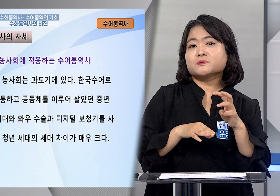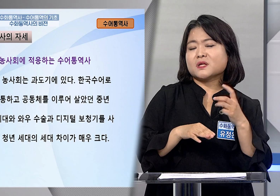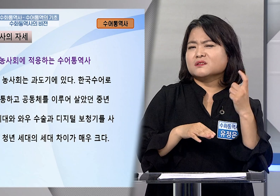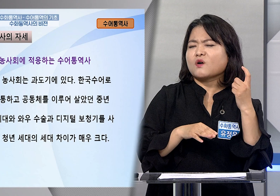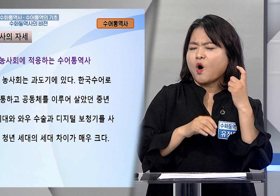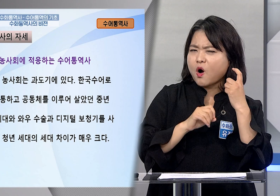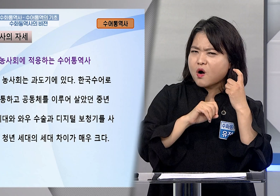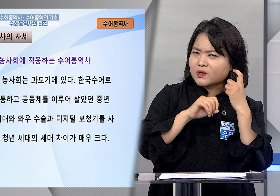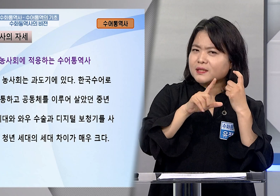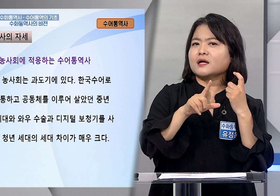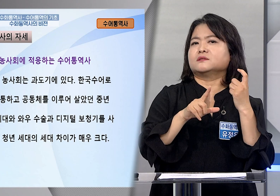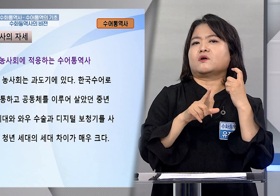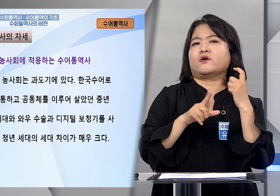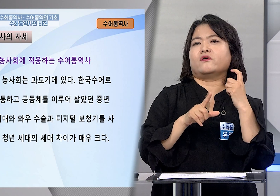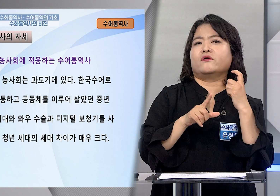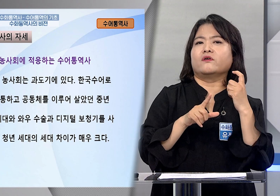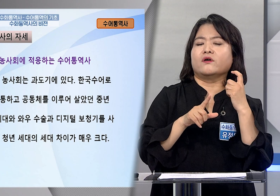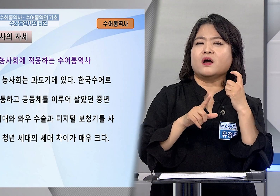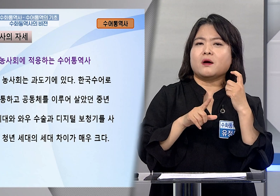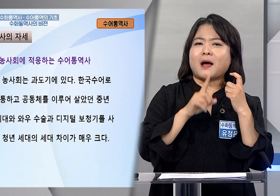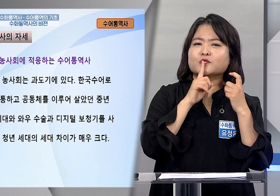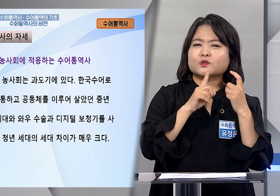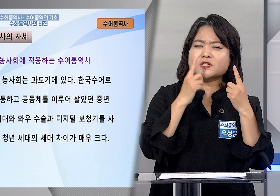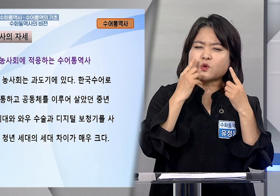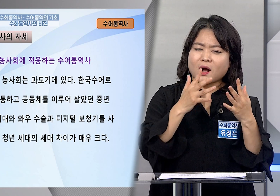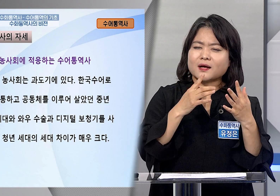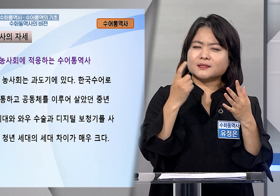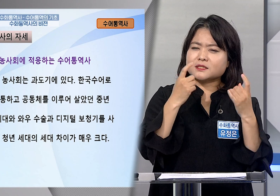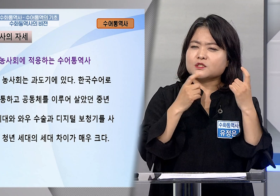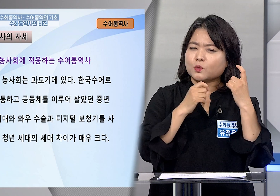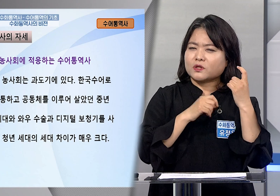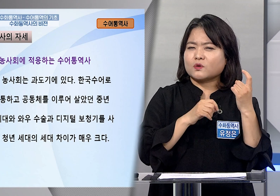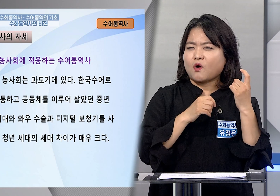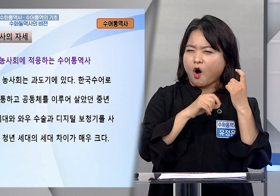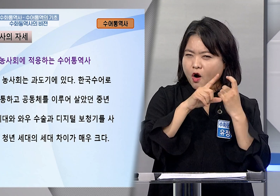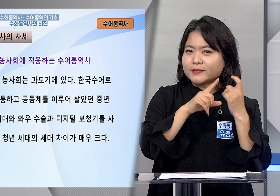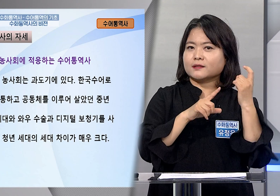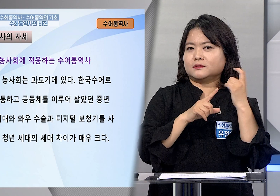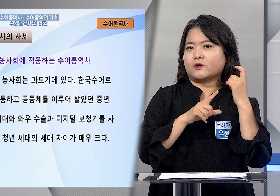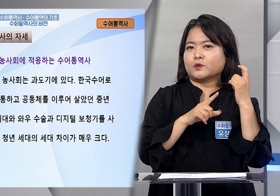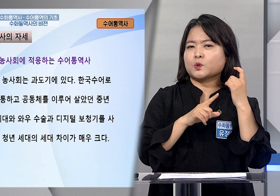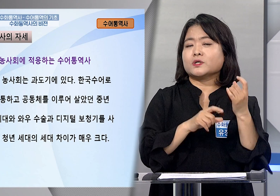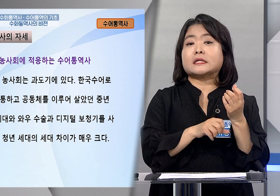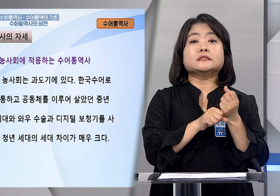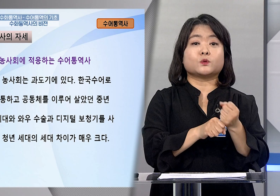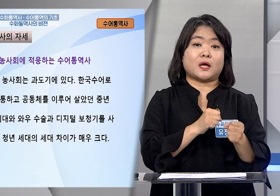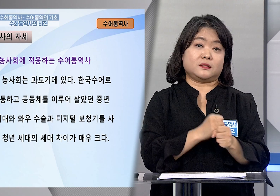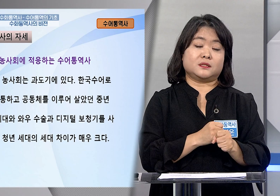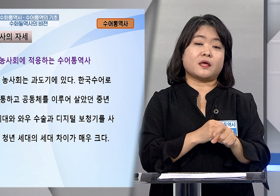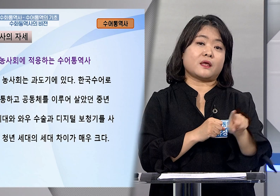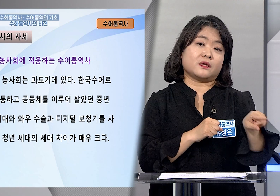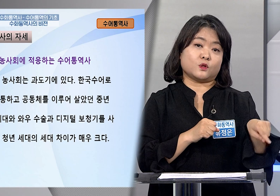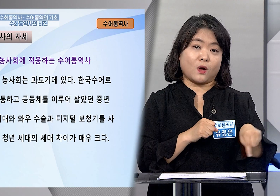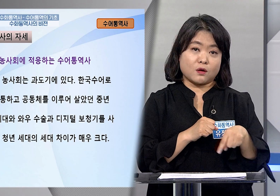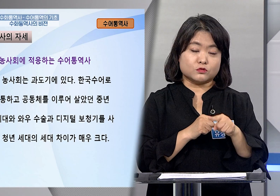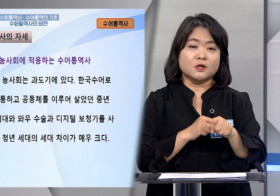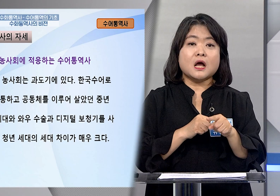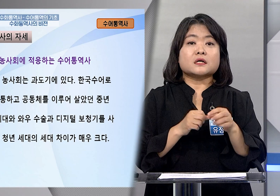30대는 거의가 들어요. 말소리를 정확하게 듣지는 못해도 거의가 들어요. 소리에 의존하는 세대이기도 하고